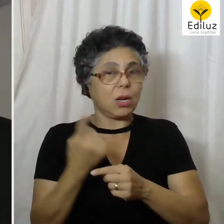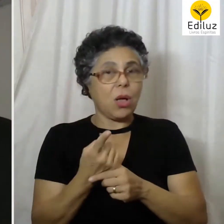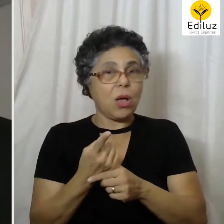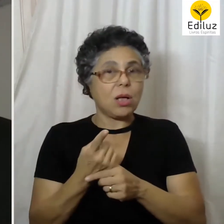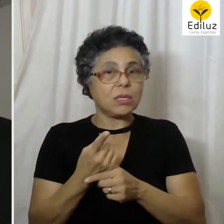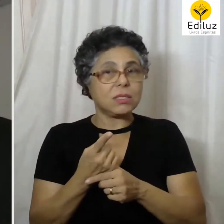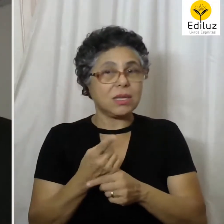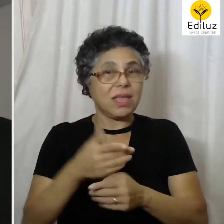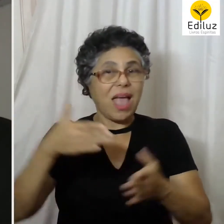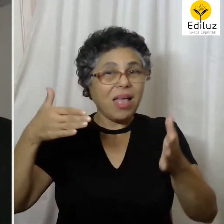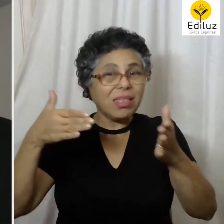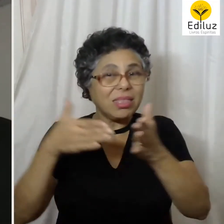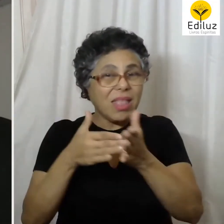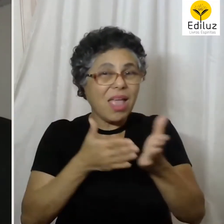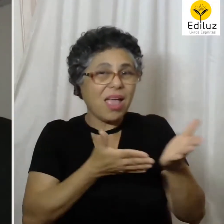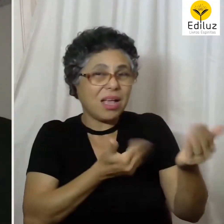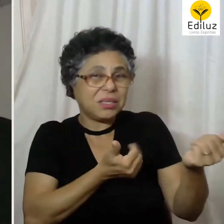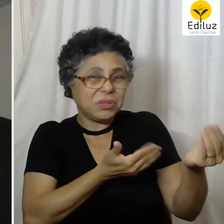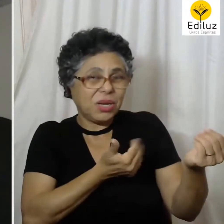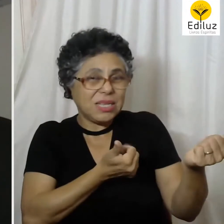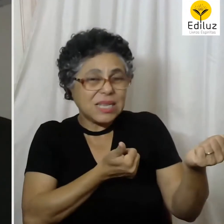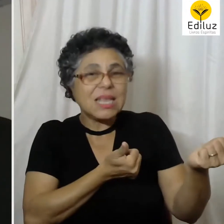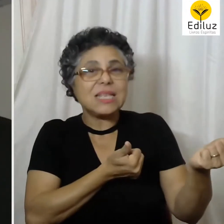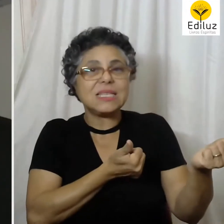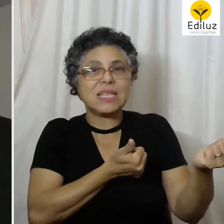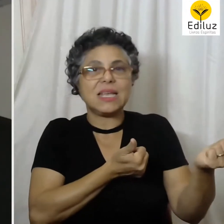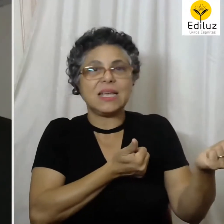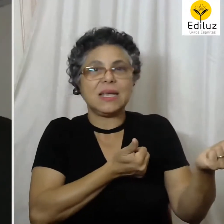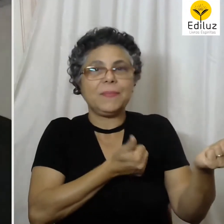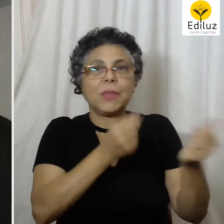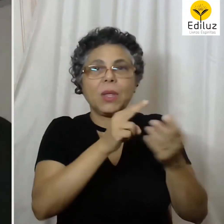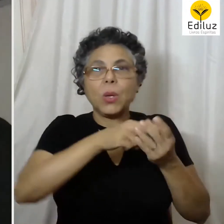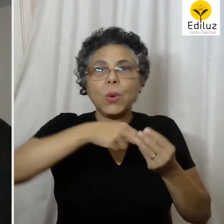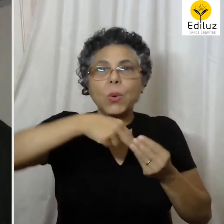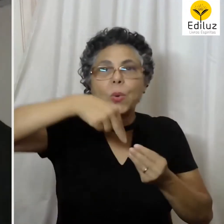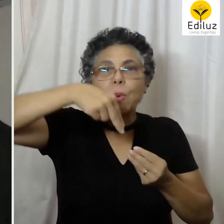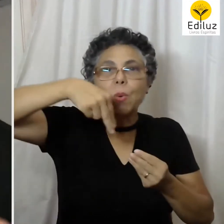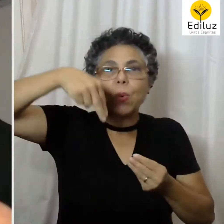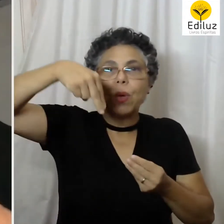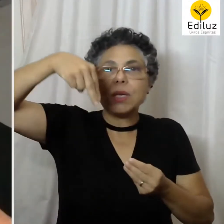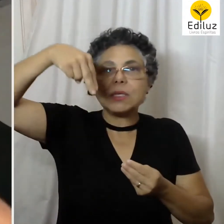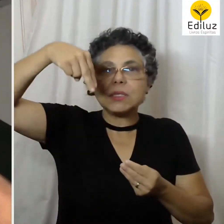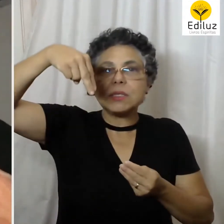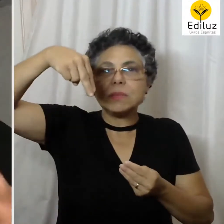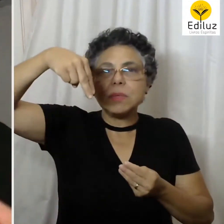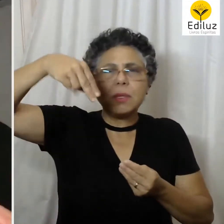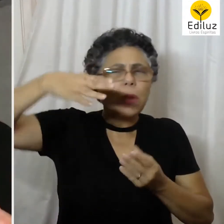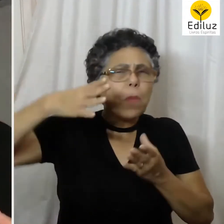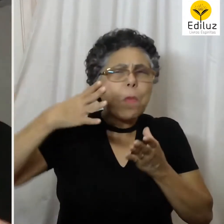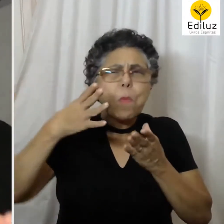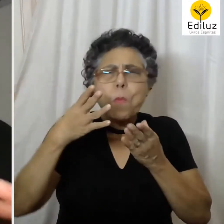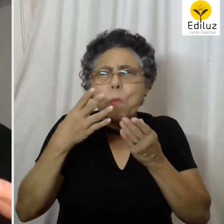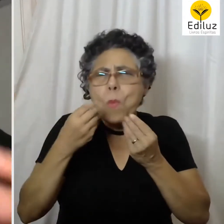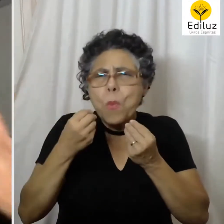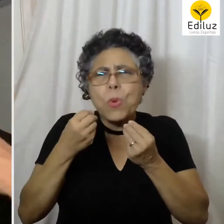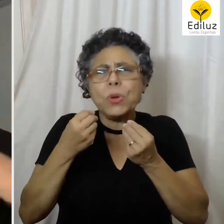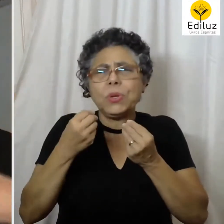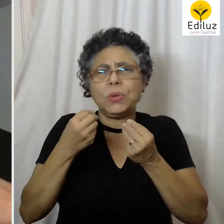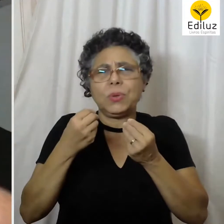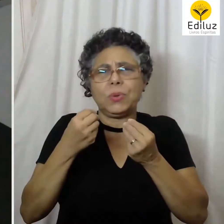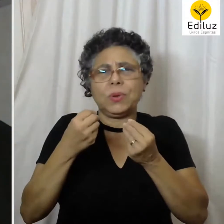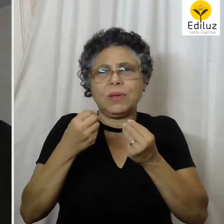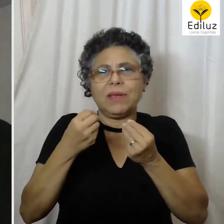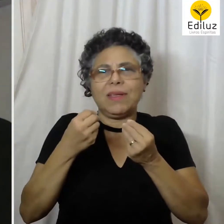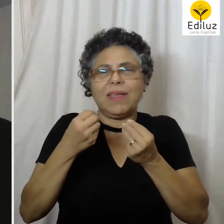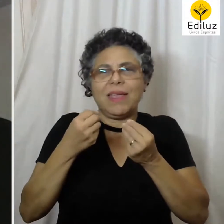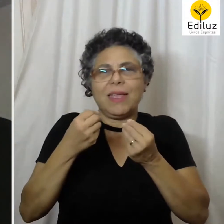até a adolescência, o espírito está muito propenso a